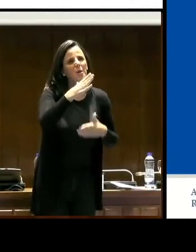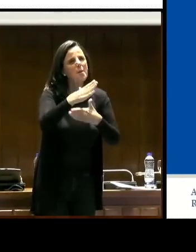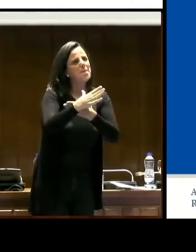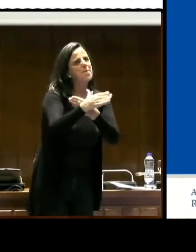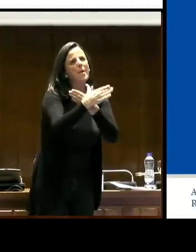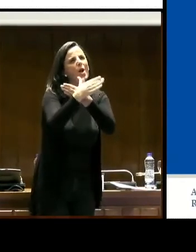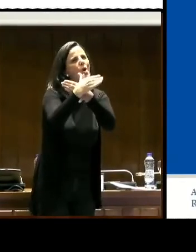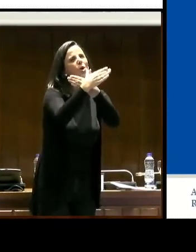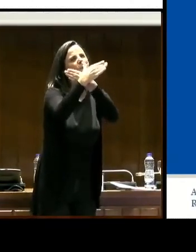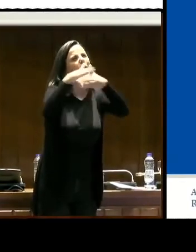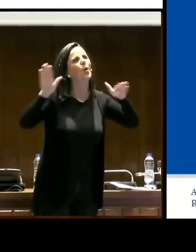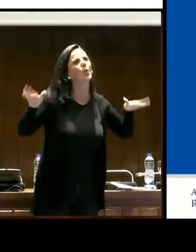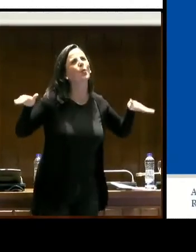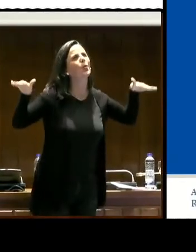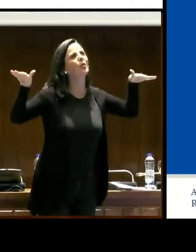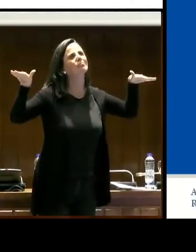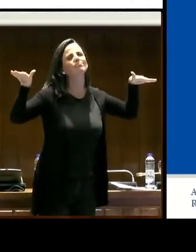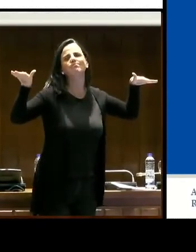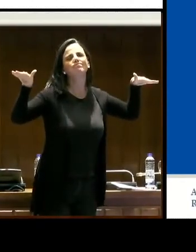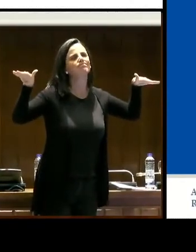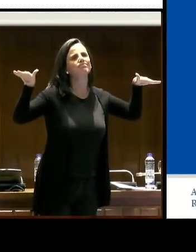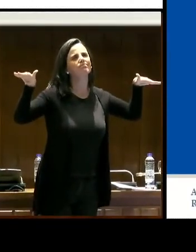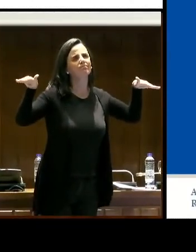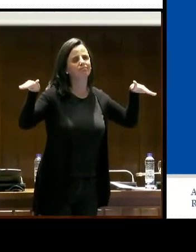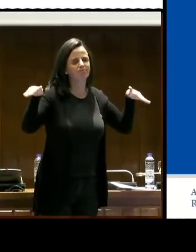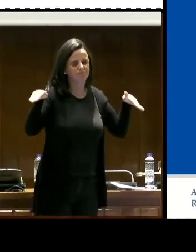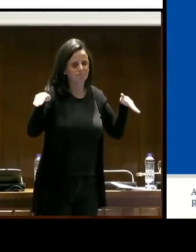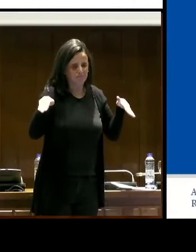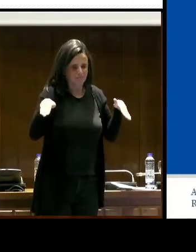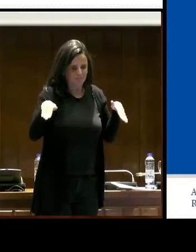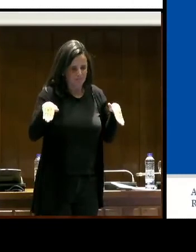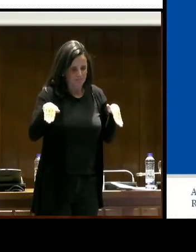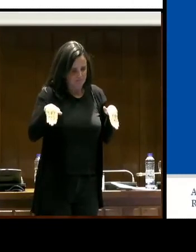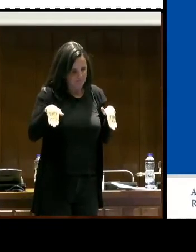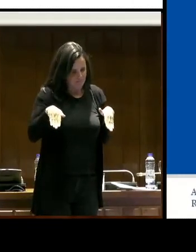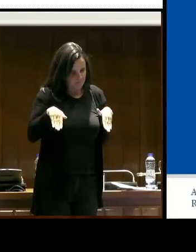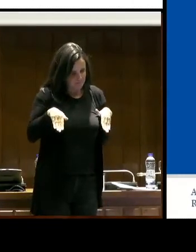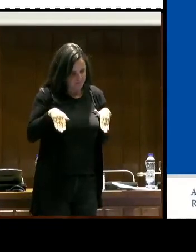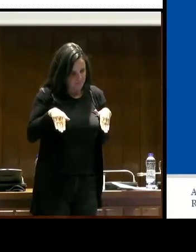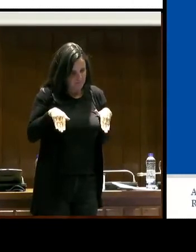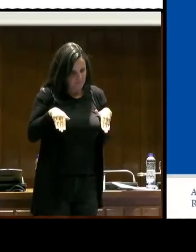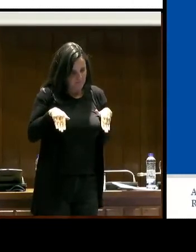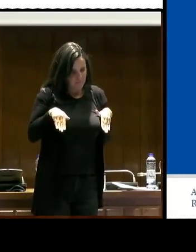aquella tarde, las palomas no volaban.